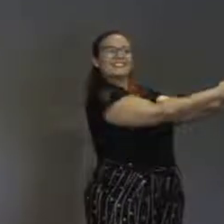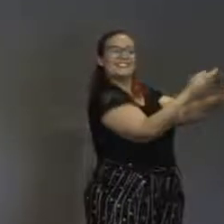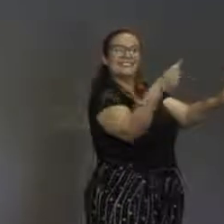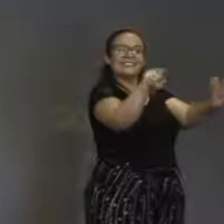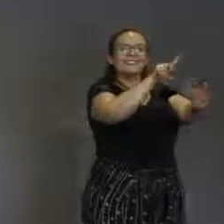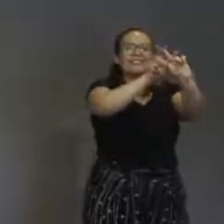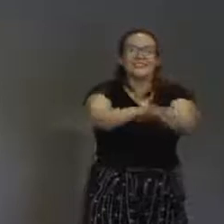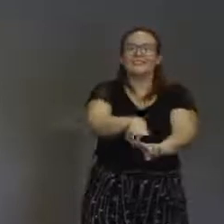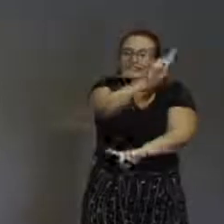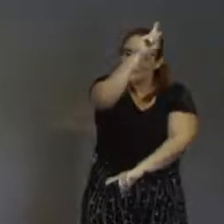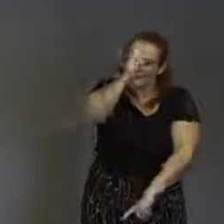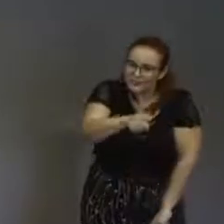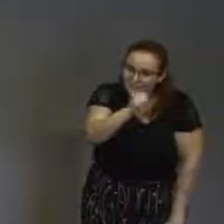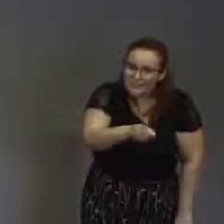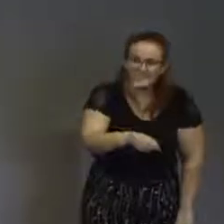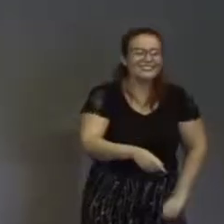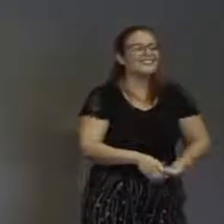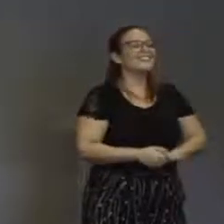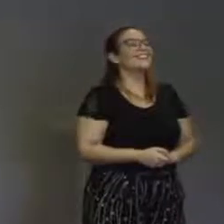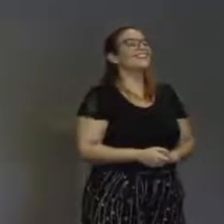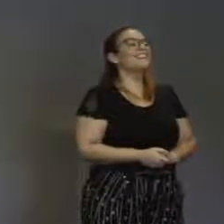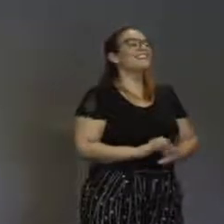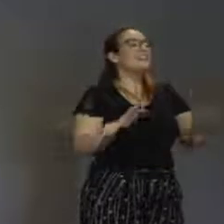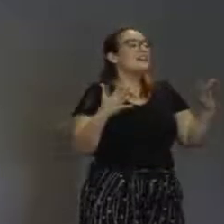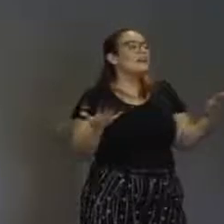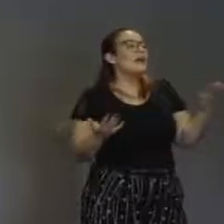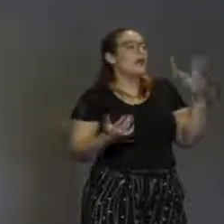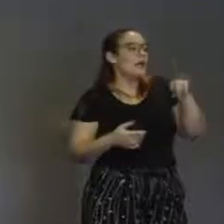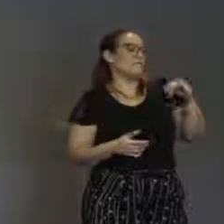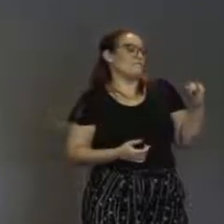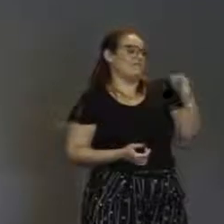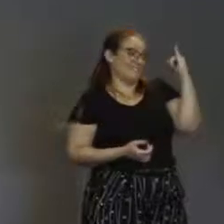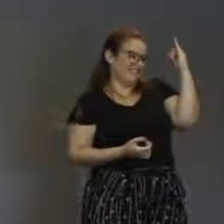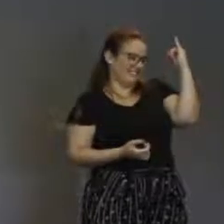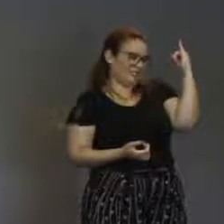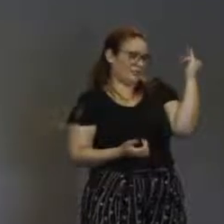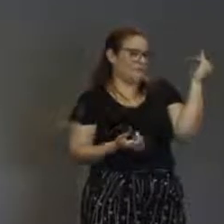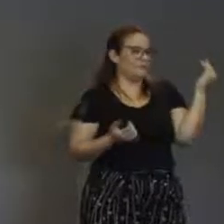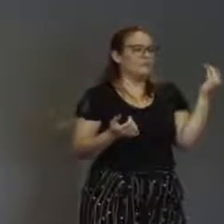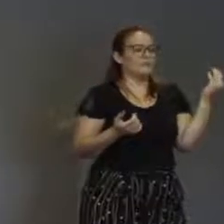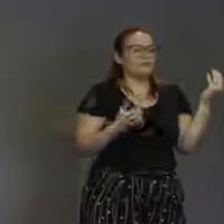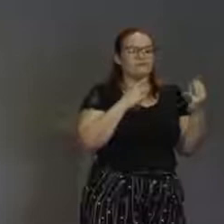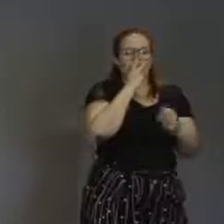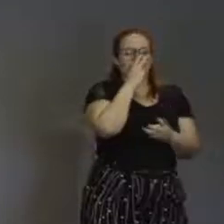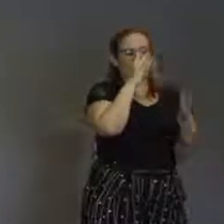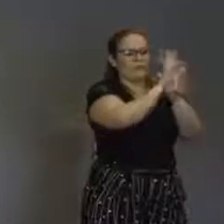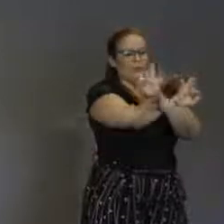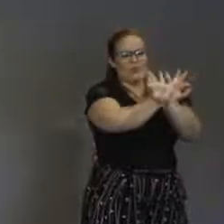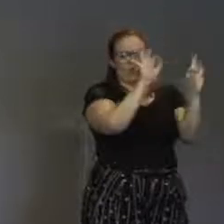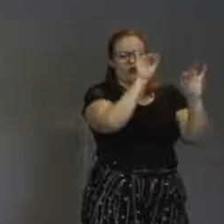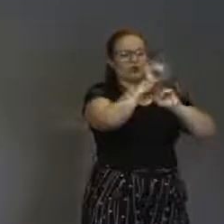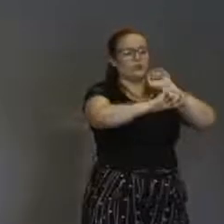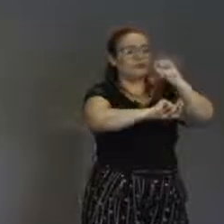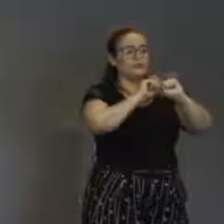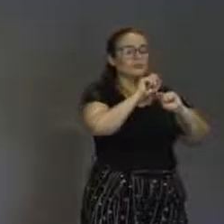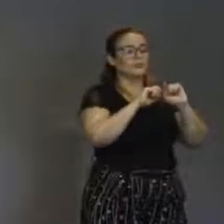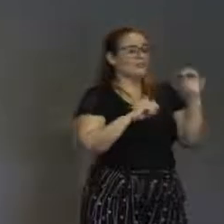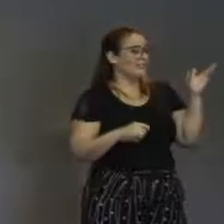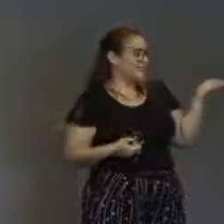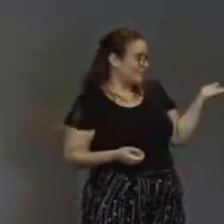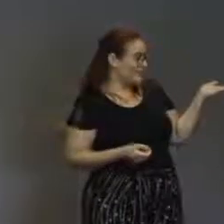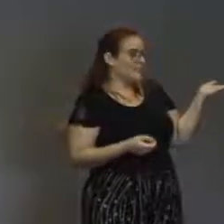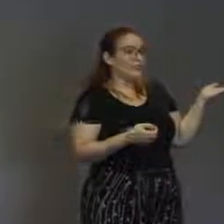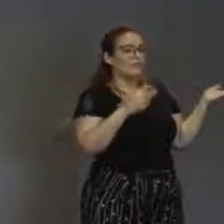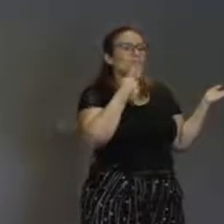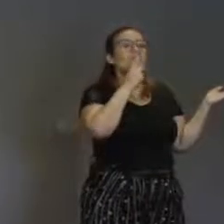reféns. Porque, de fato, é uma questão super importante. E achei muito pertinente a questão da Sabrina no começo, de